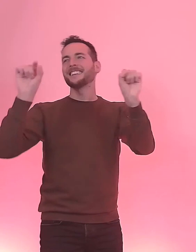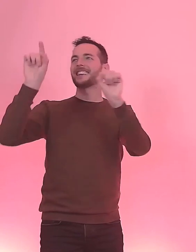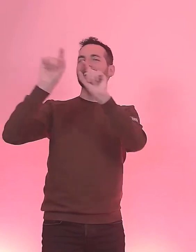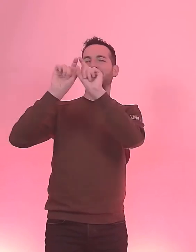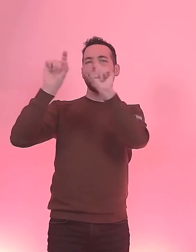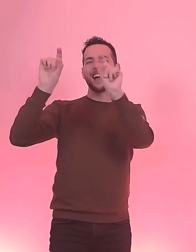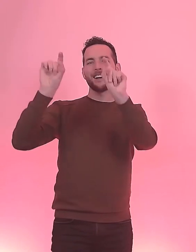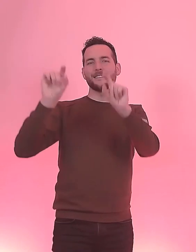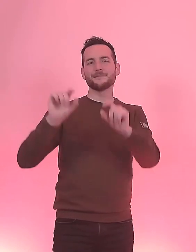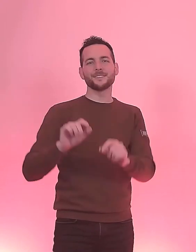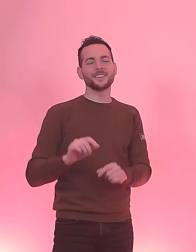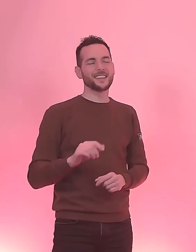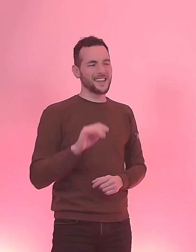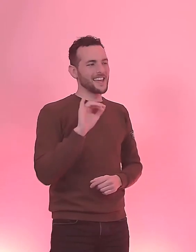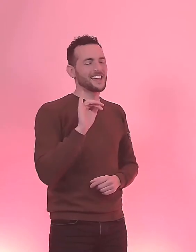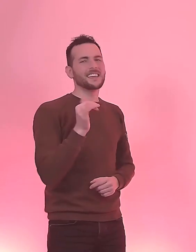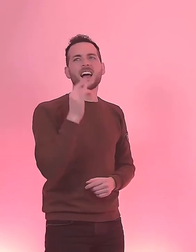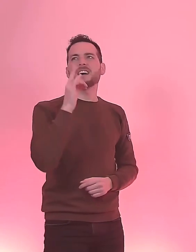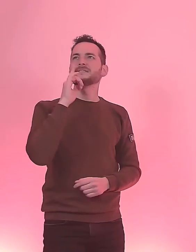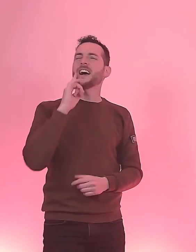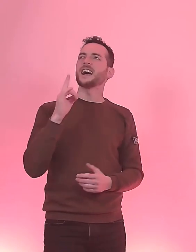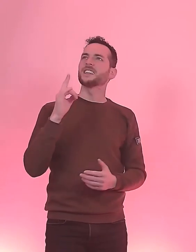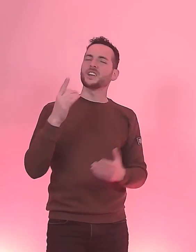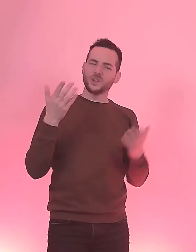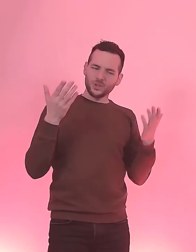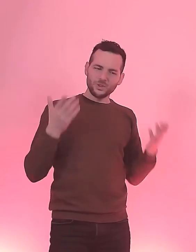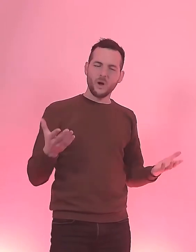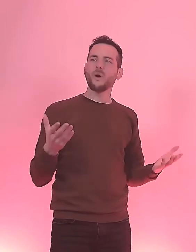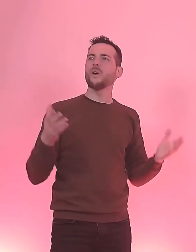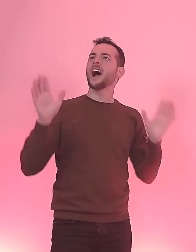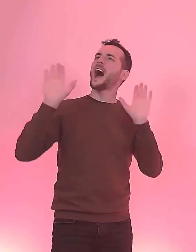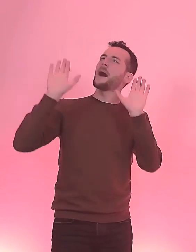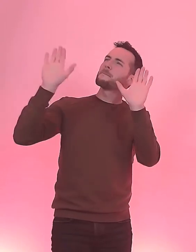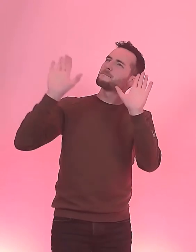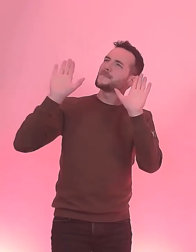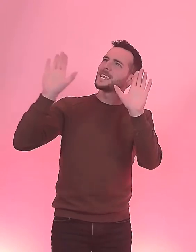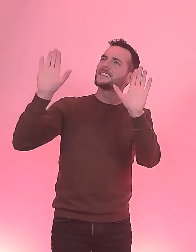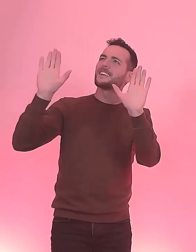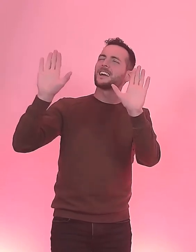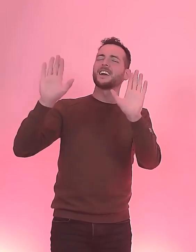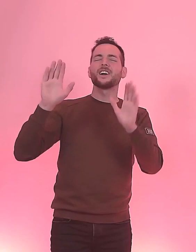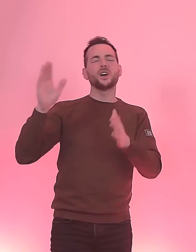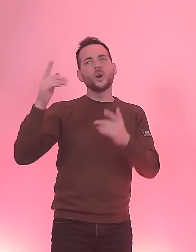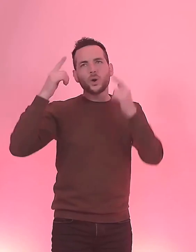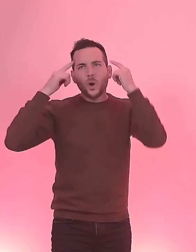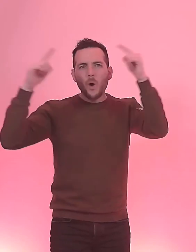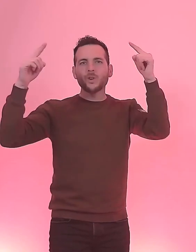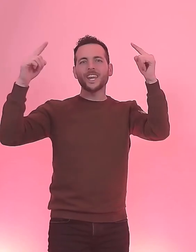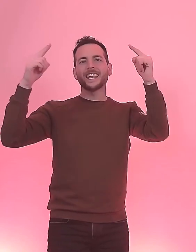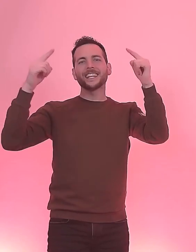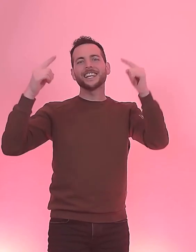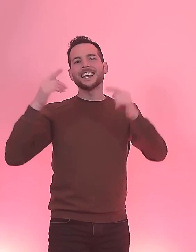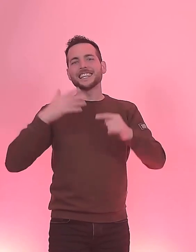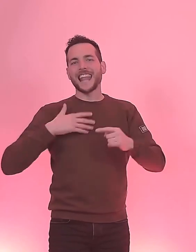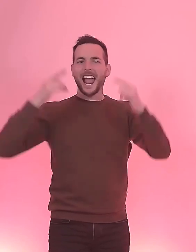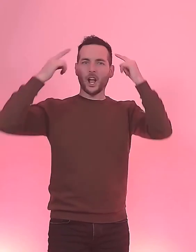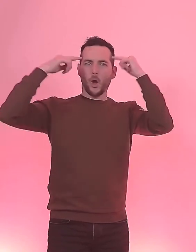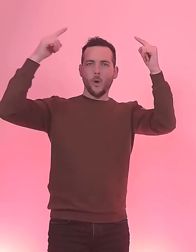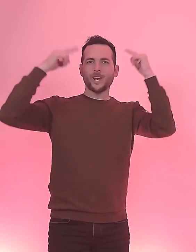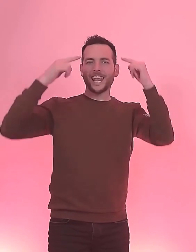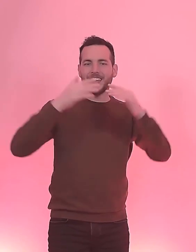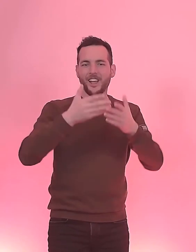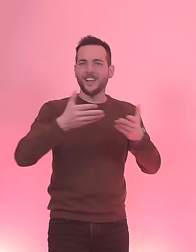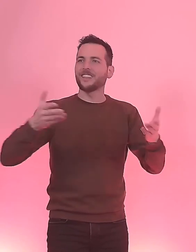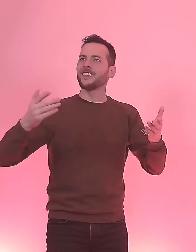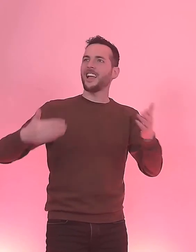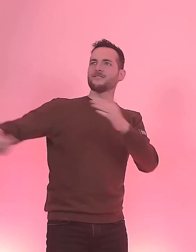ja zo mourabit heer de koning der koningen u bent onze aanbidding